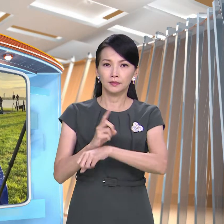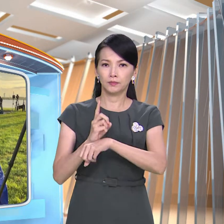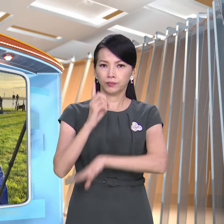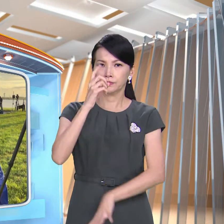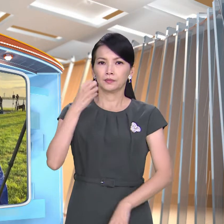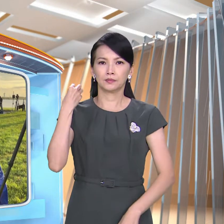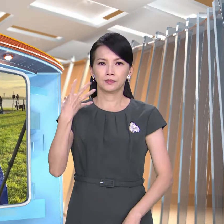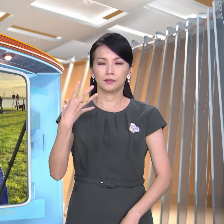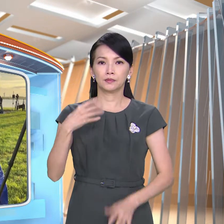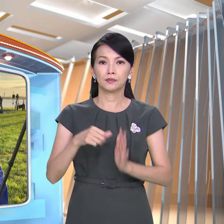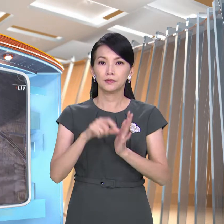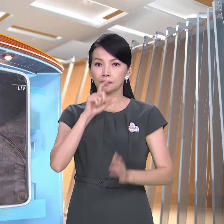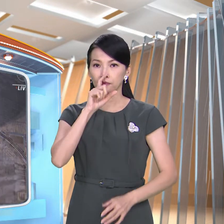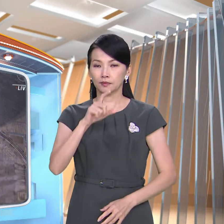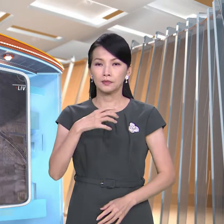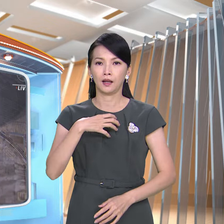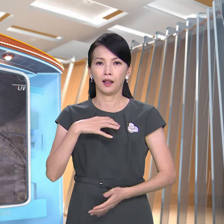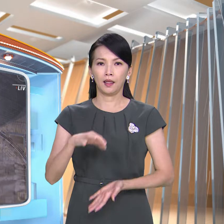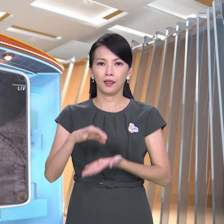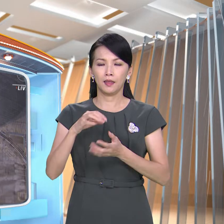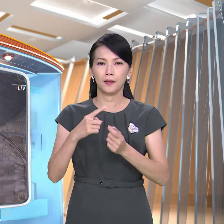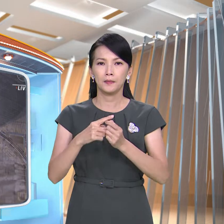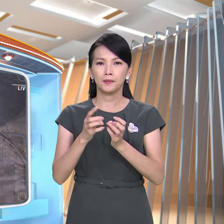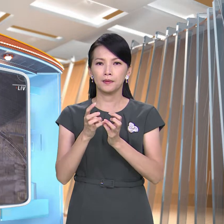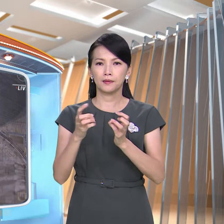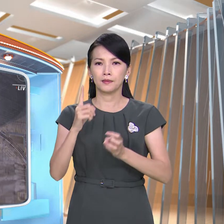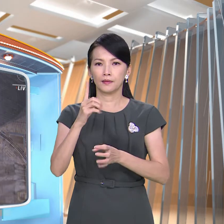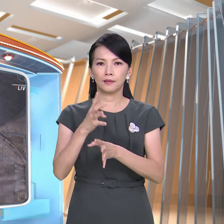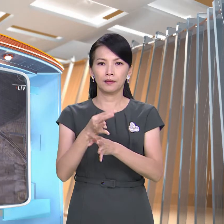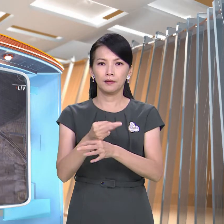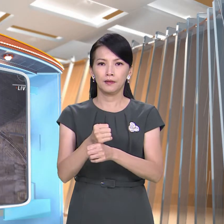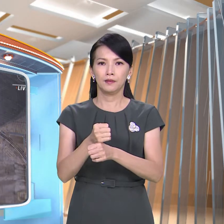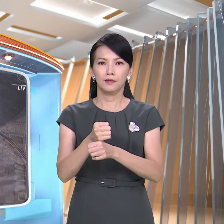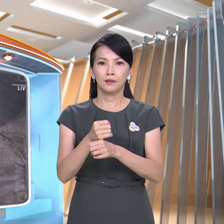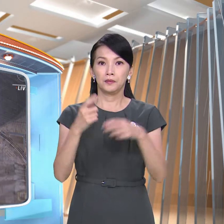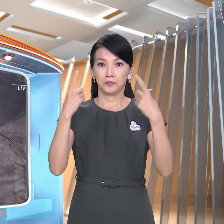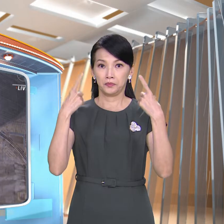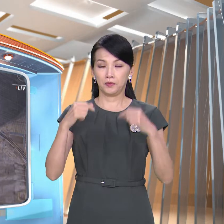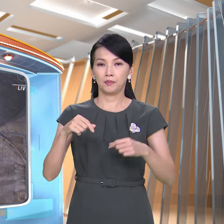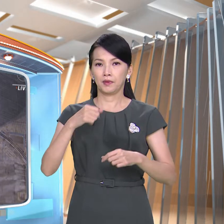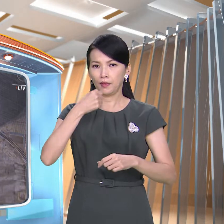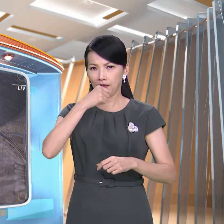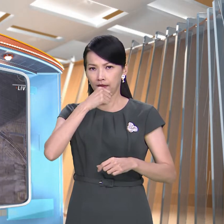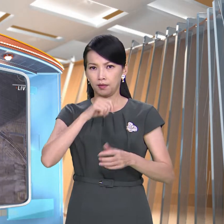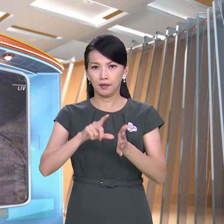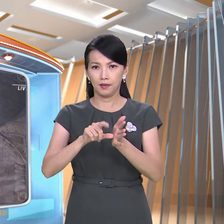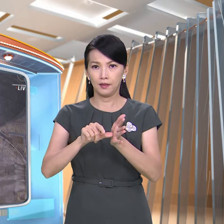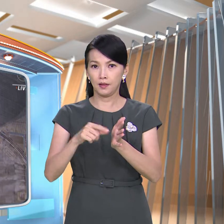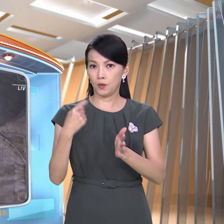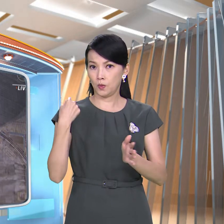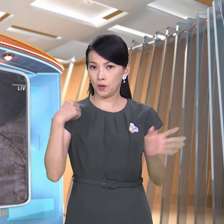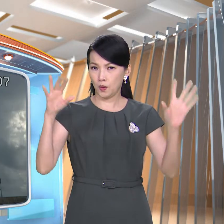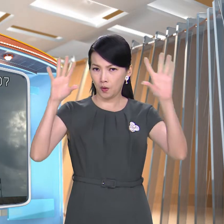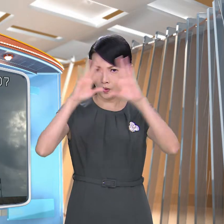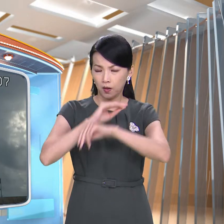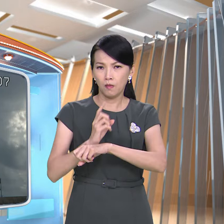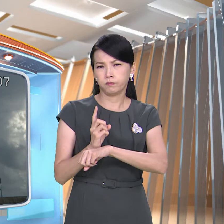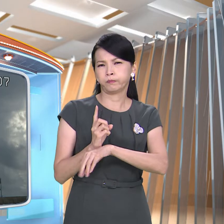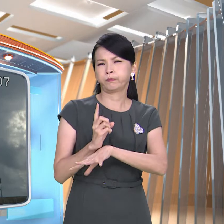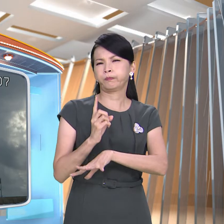箭阿提米斯一号原本预定在台湾时间昨天晚间升空，